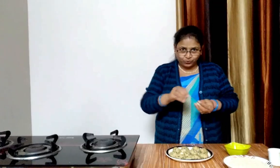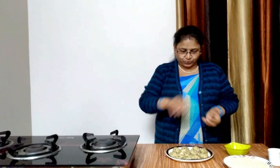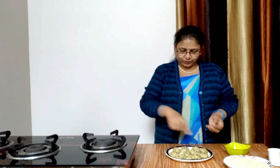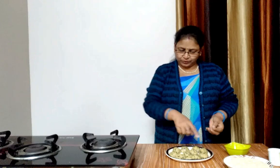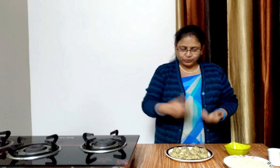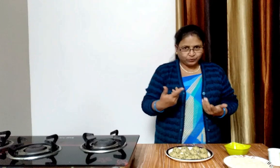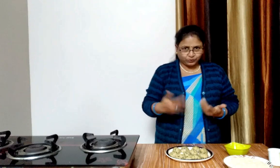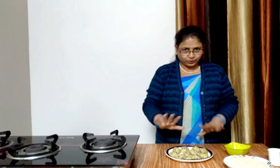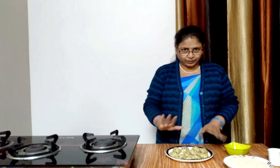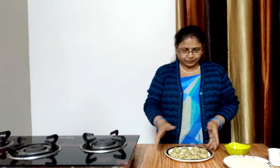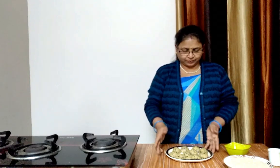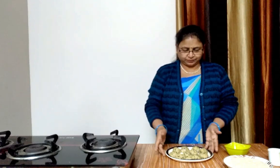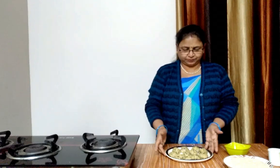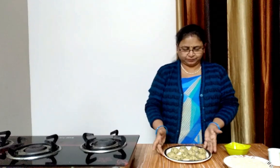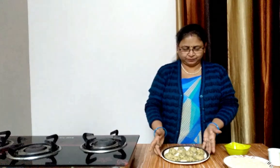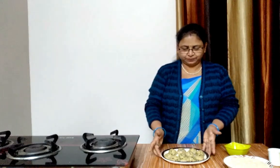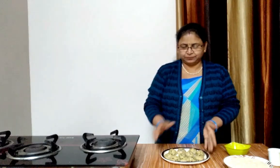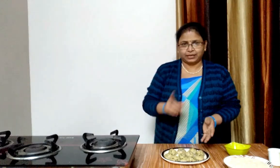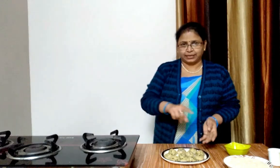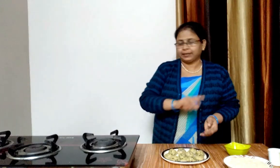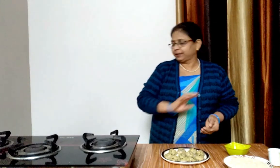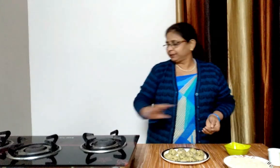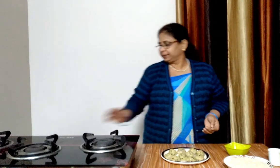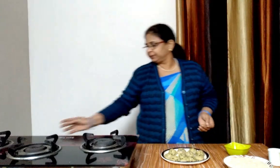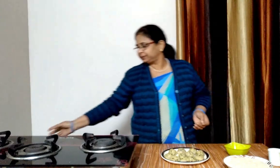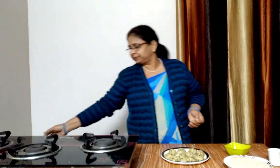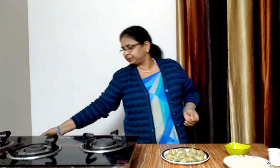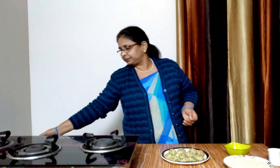सारी बॉल्स बन चुकी हैं अब एक बाउल लेंगे